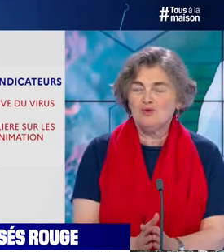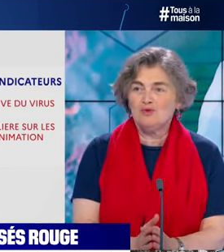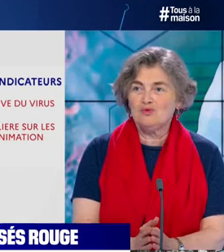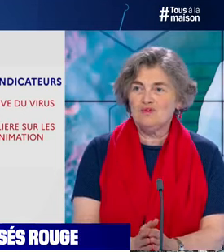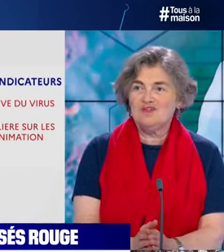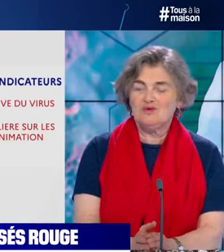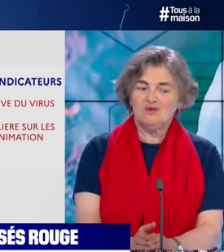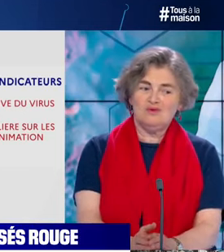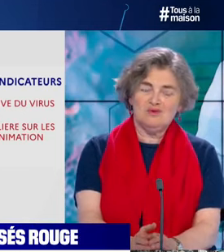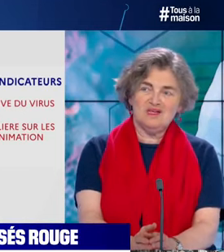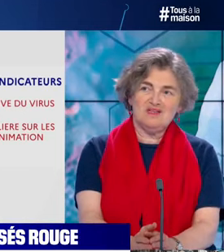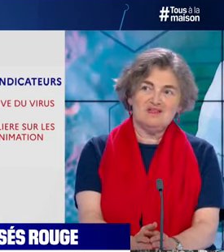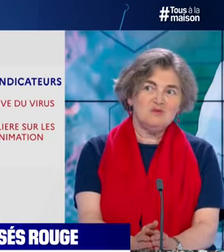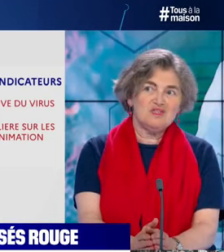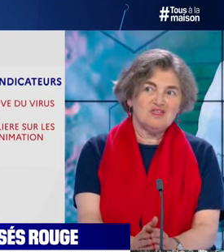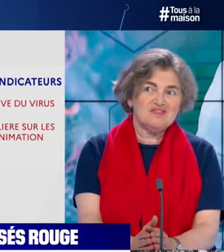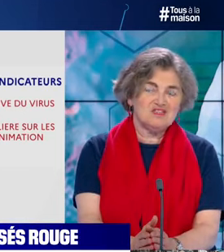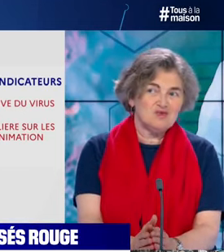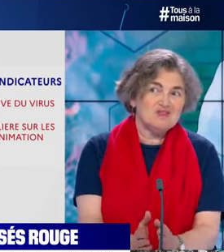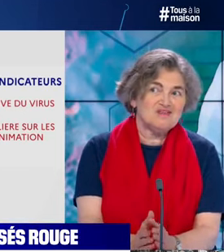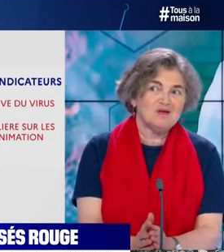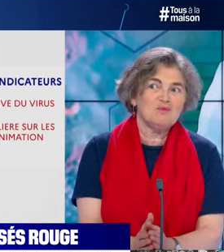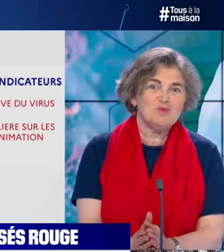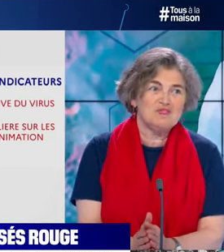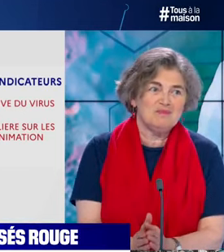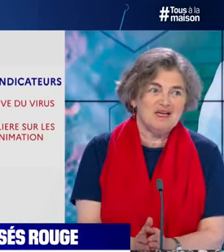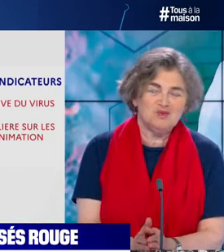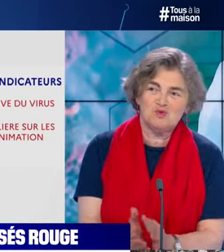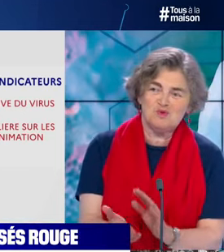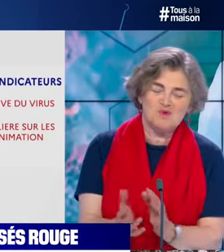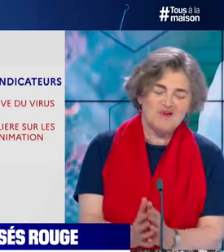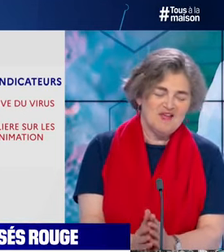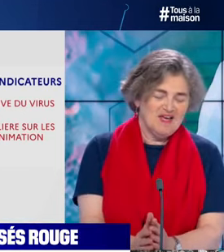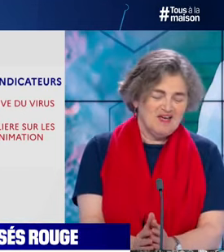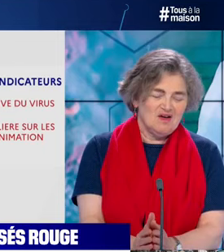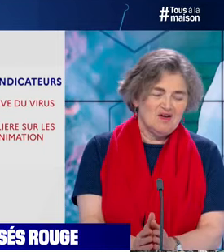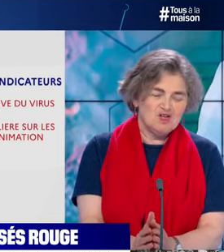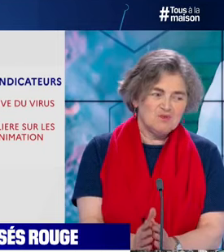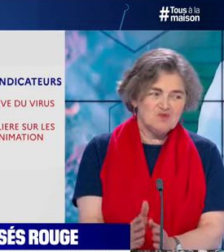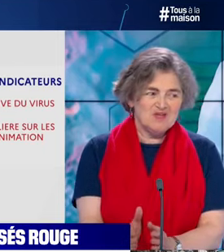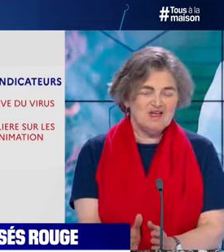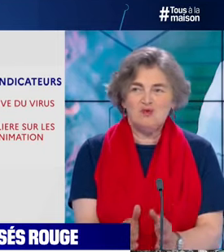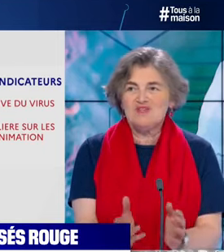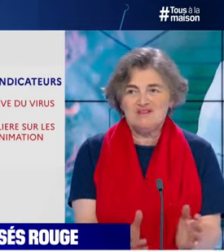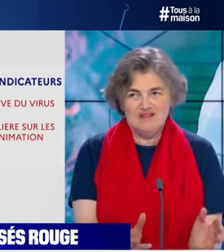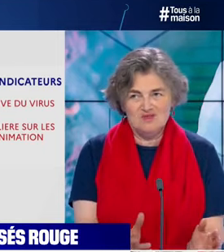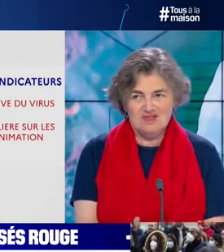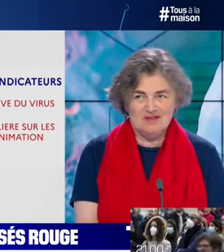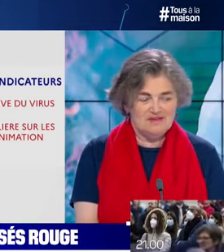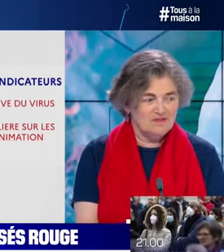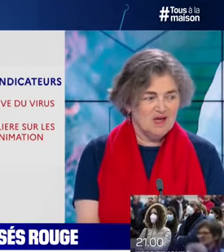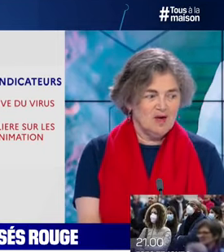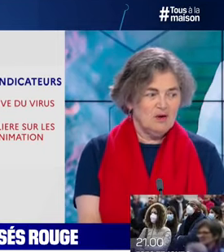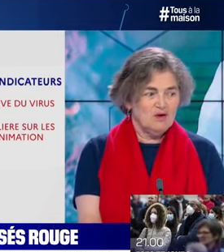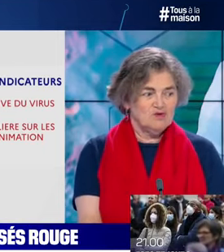du Covid et qui étaient obligés de rester chez eux et qui étaient quand même aussi malades. Donc, je pense qu'il y a deux intérêts dans cette